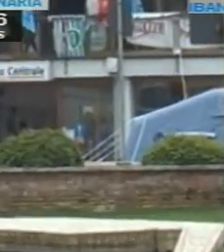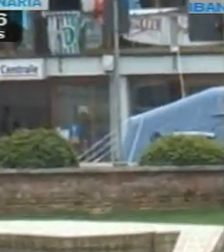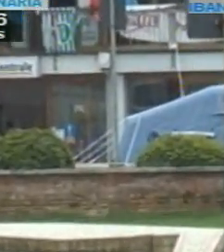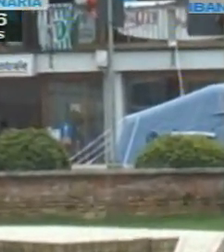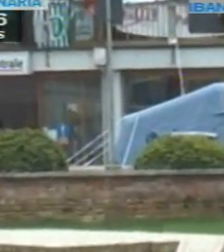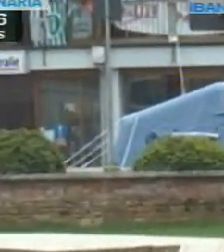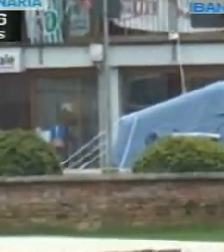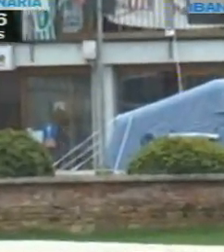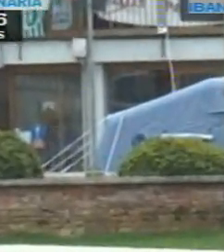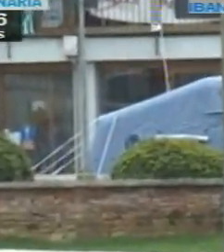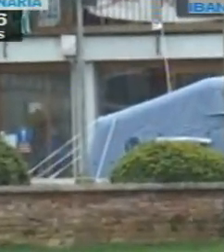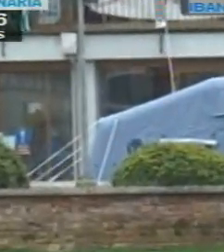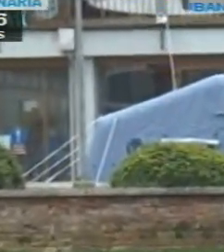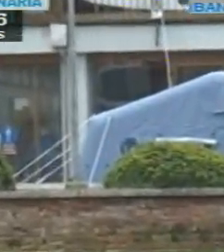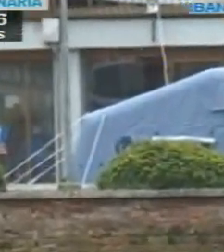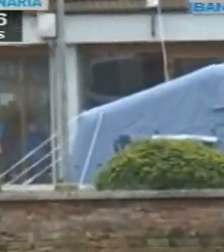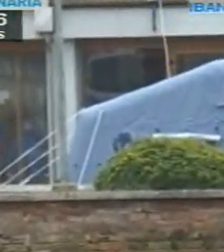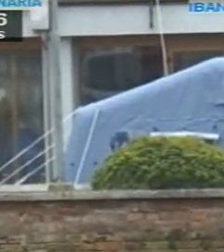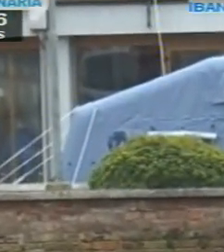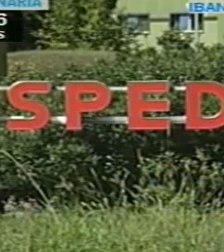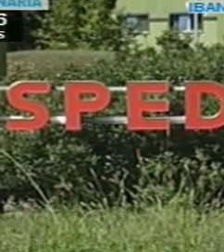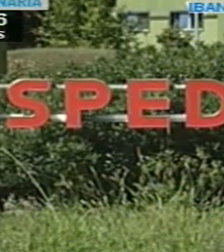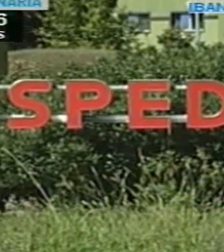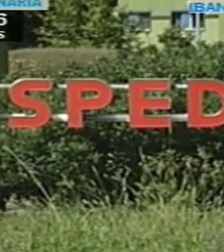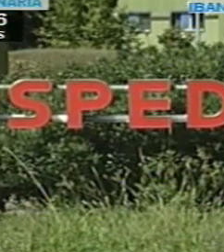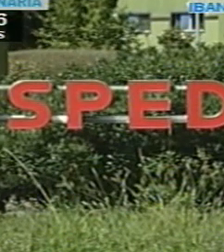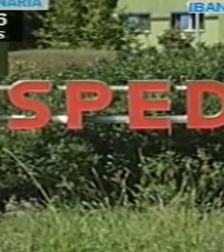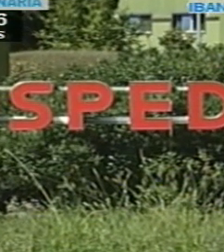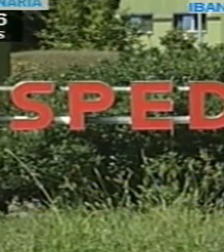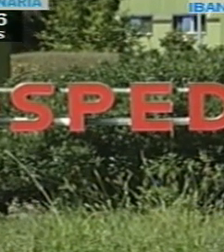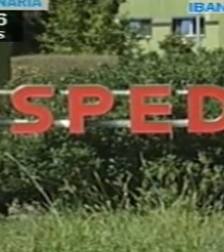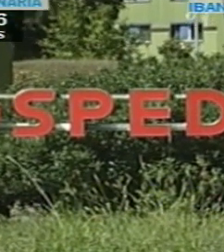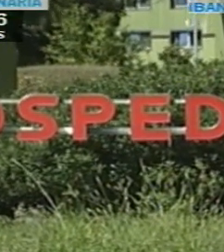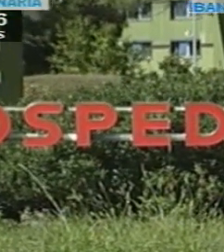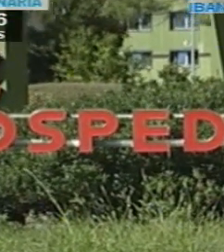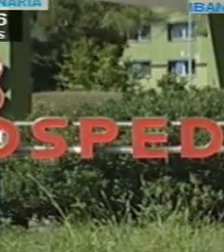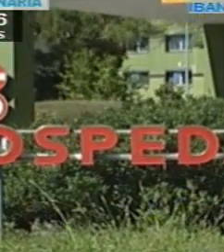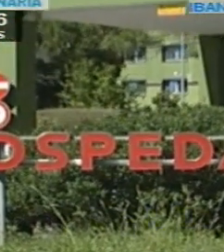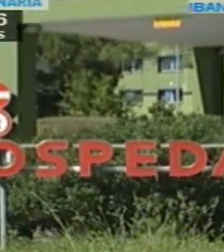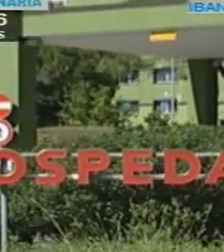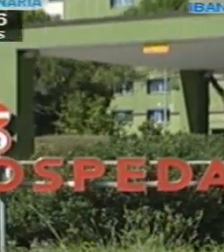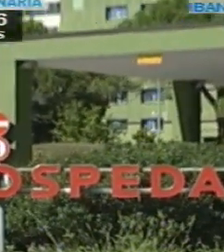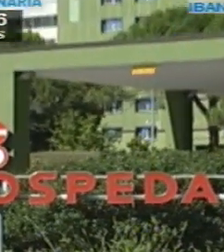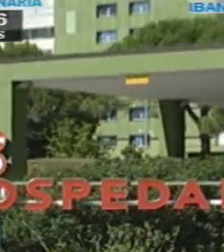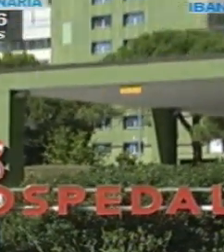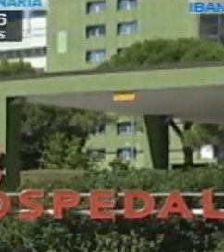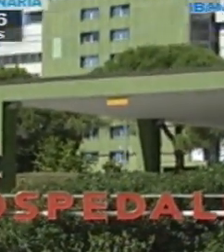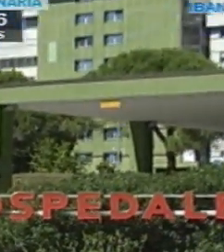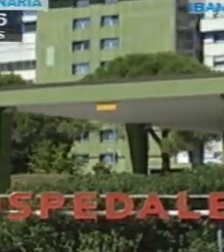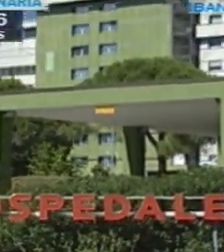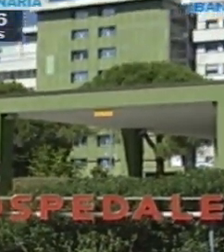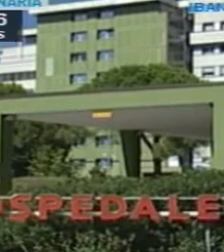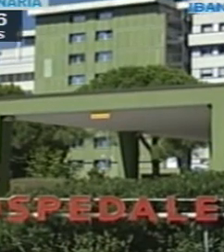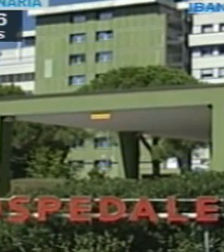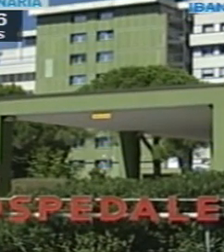persona al giorno. Il rischio, in particolare negli ospedali, è concreto e quanto accaduto nel reparto di medicina dell'ospedale di Piove di